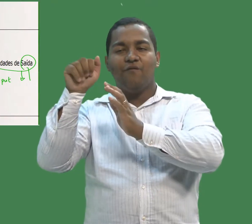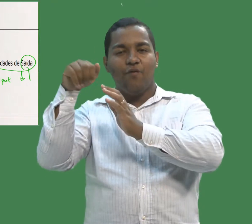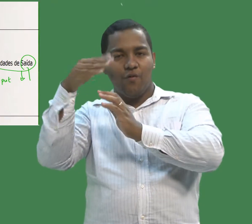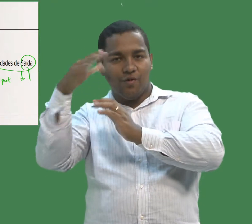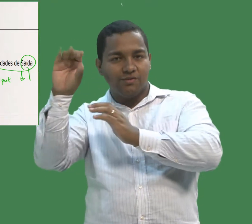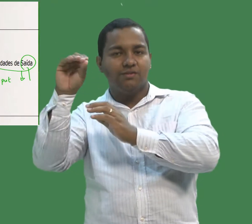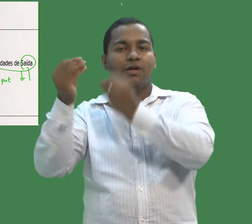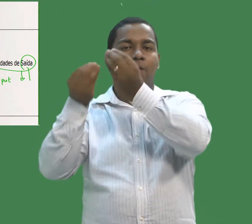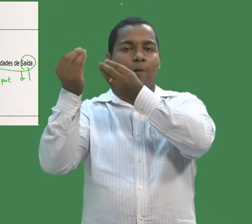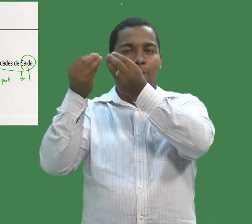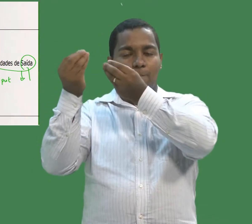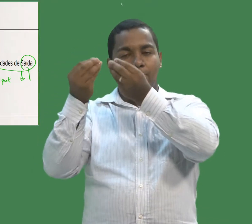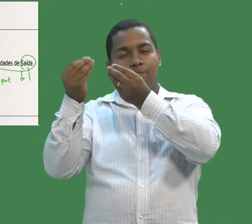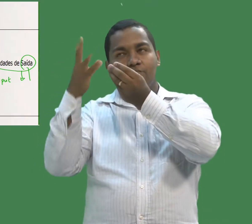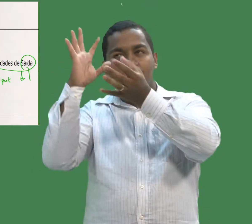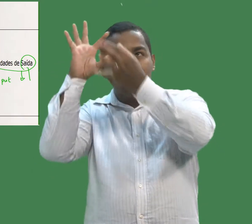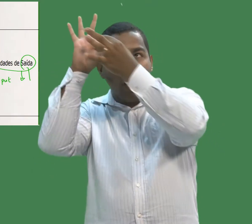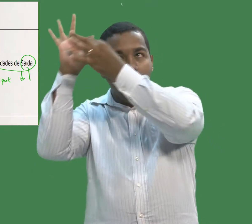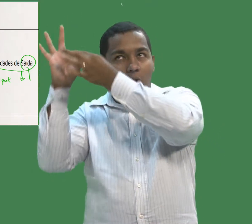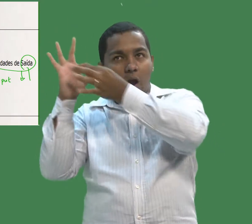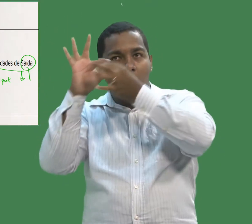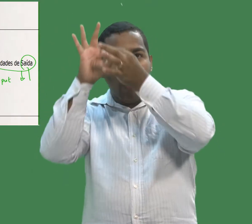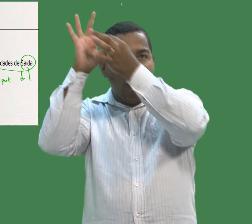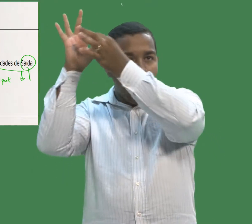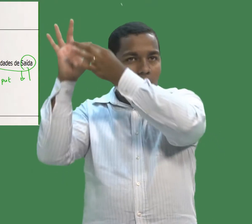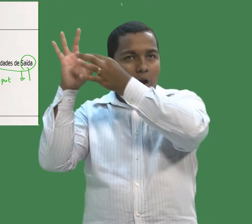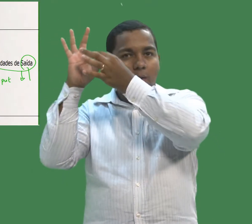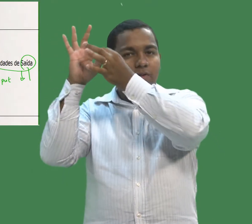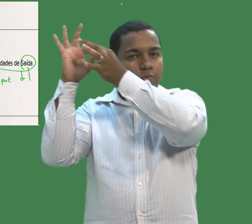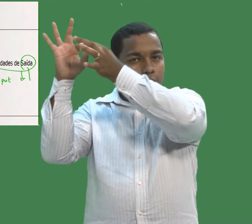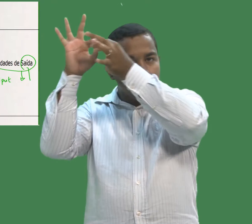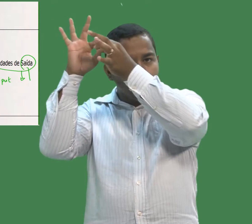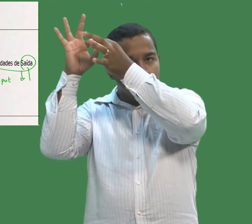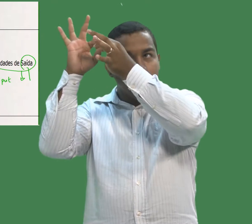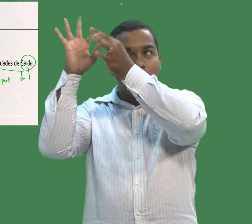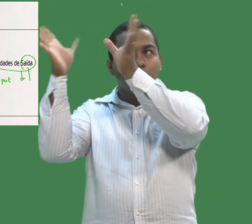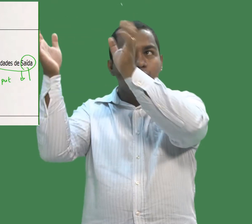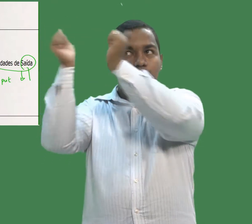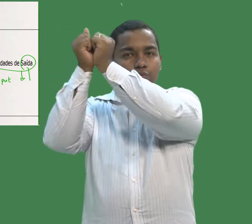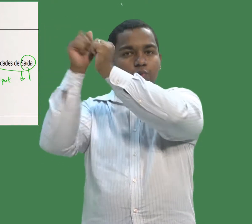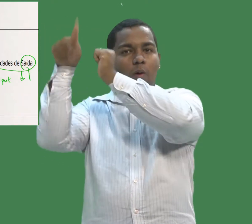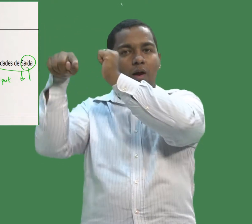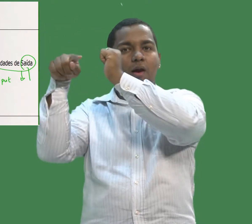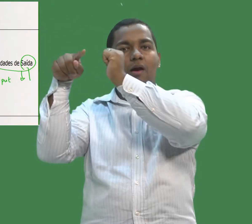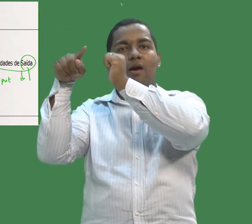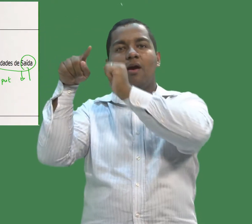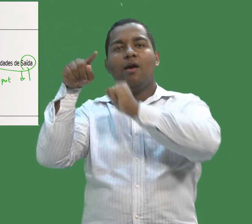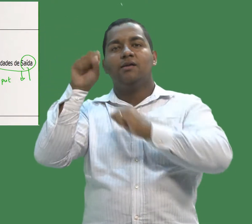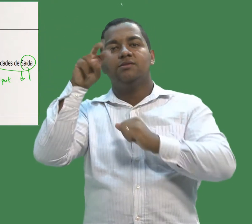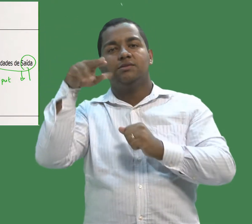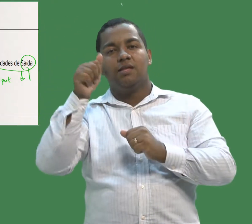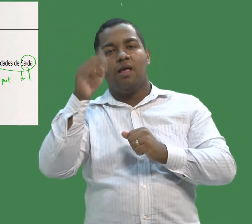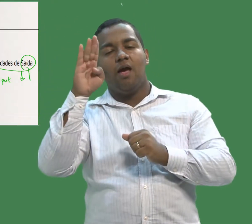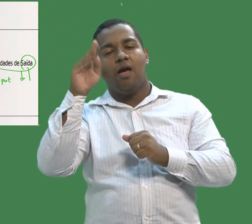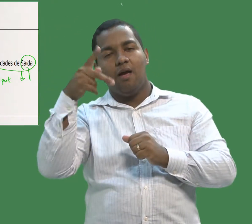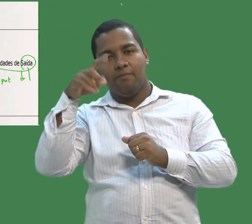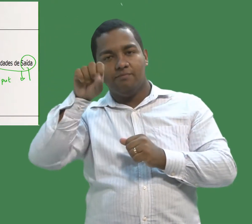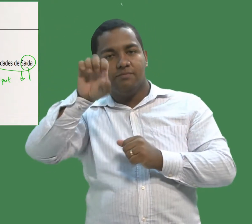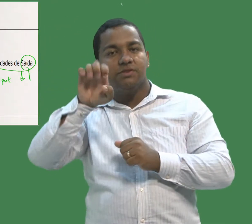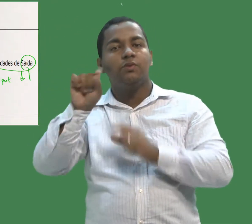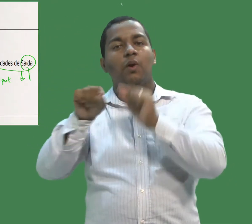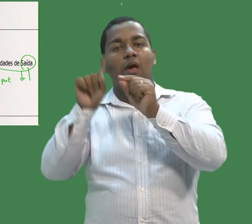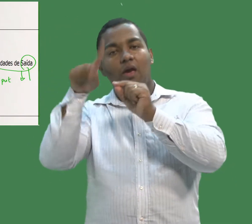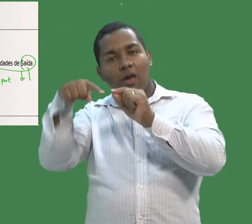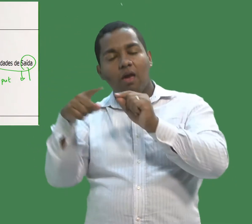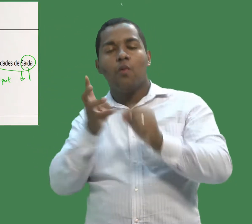sinapses, né, que são as ligações neuroniais. Os neurônios, na verdade, quando eles estão realmente em comunhão, né, em união de um com o outro, vai gerar